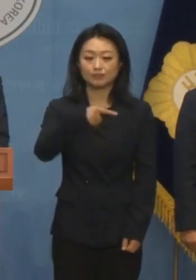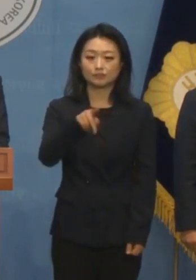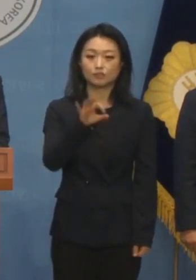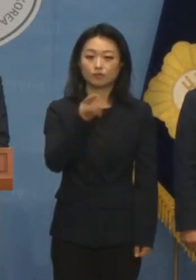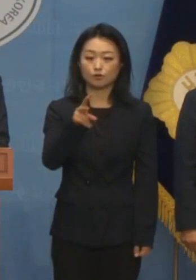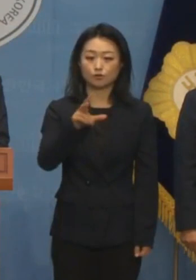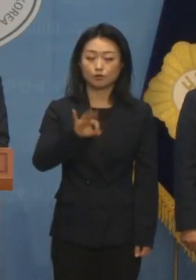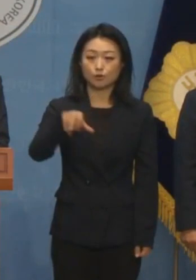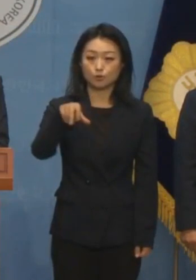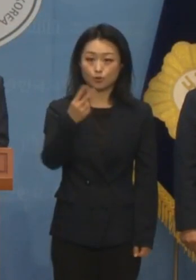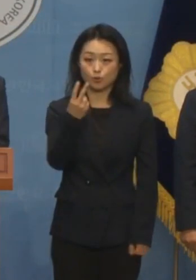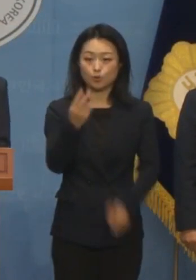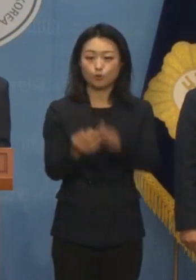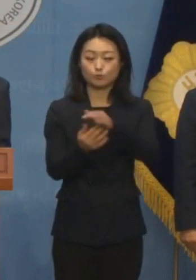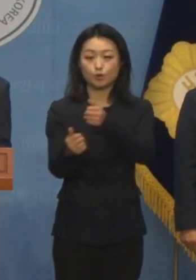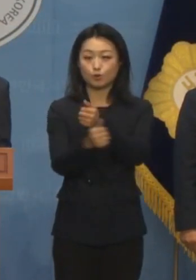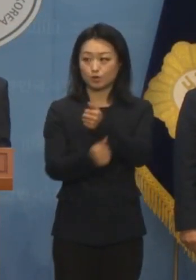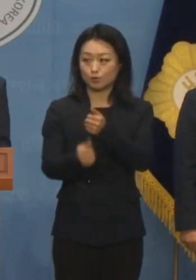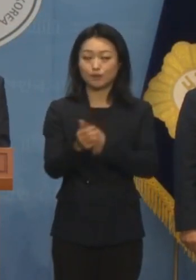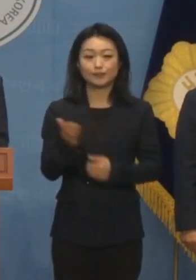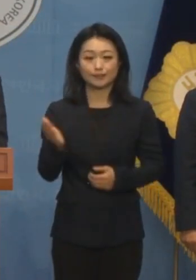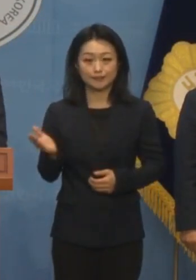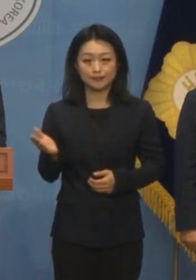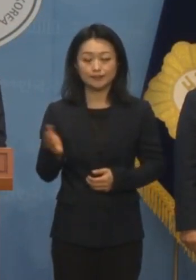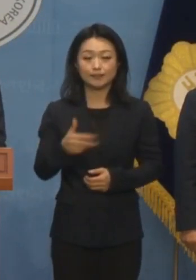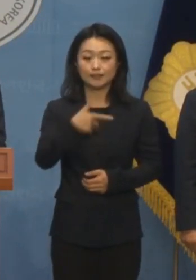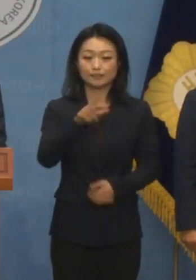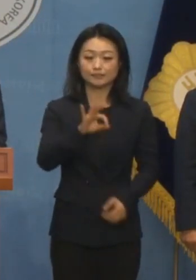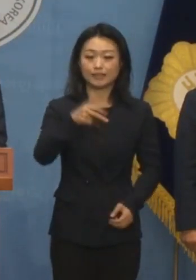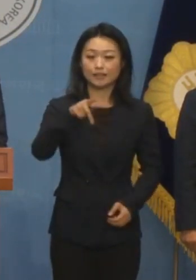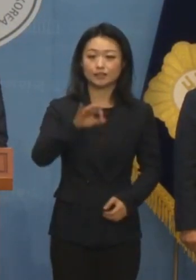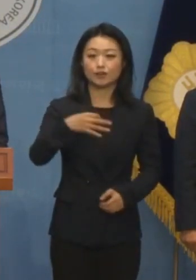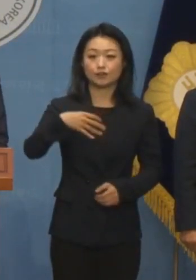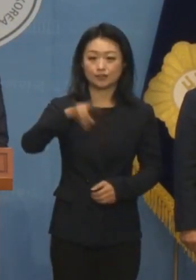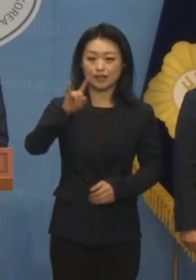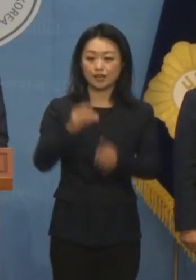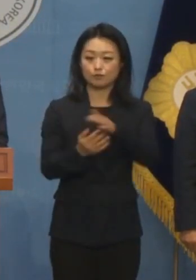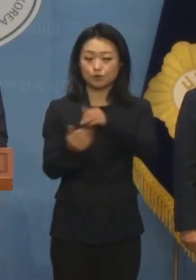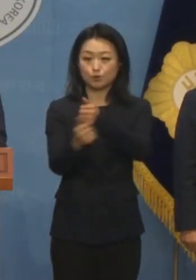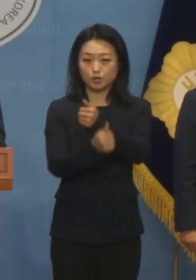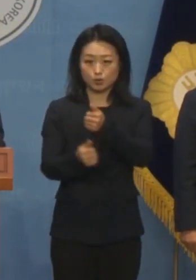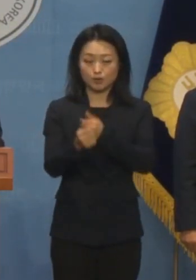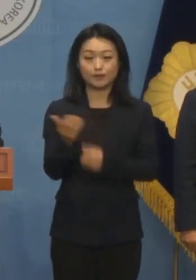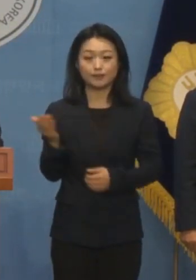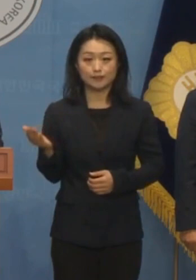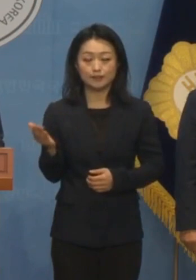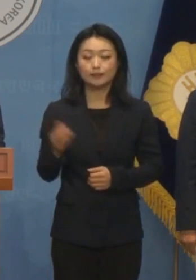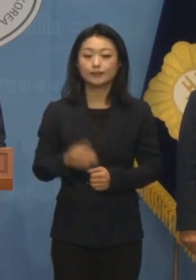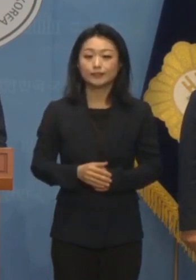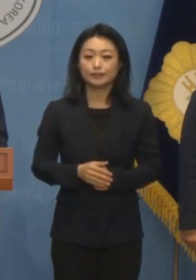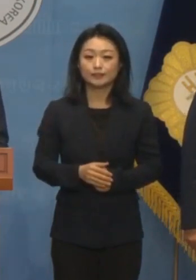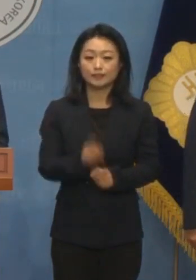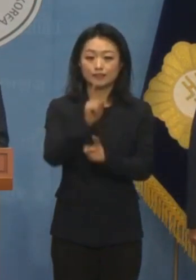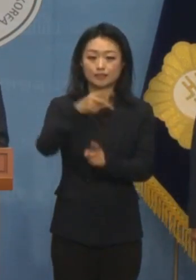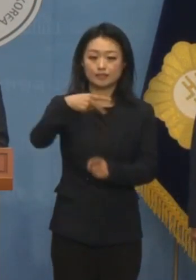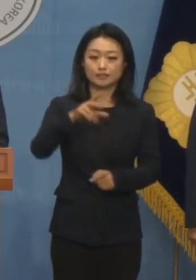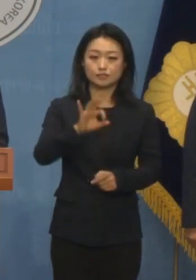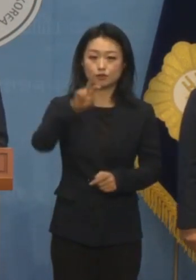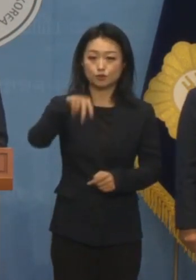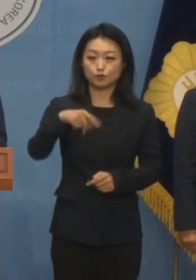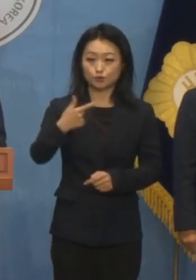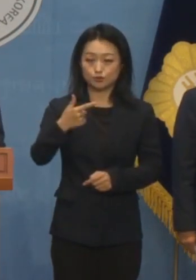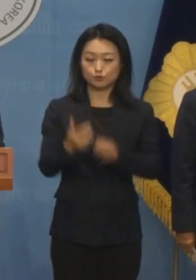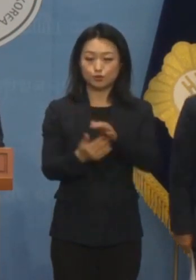서영교 최고위원님 참석하셨습니다. 장경태 최고위원님 참석하셨습니다. 그리고 이성윤